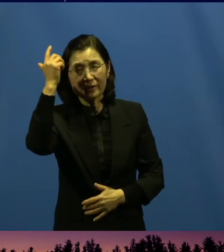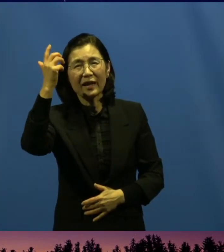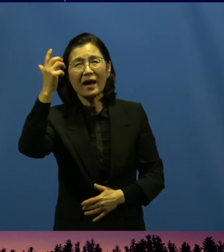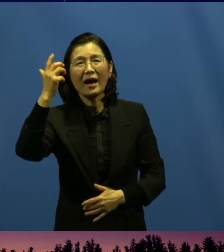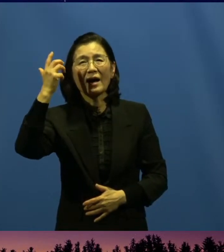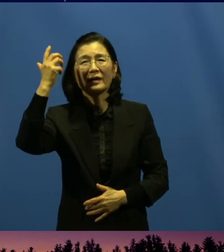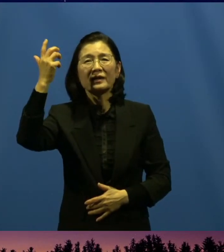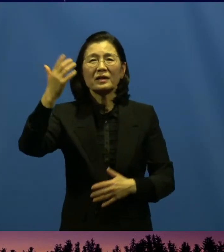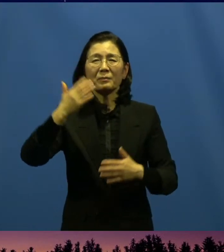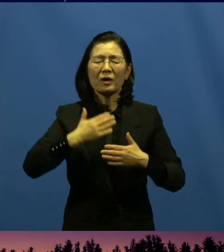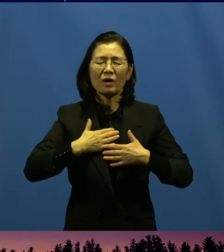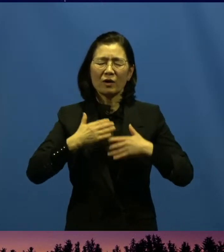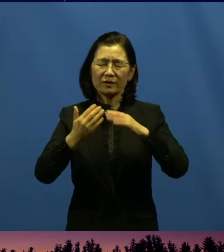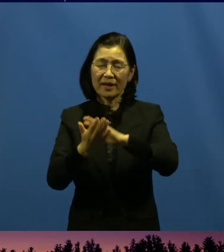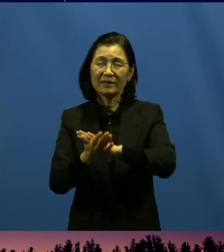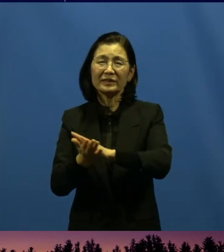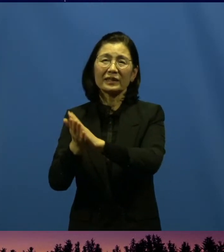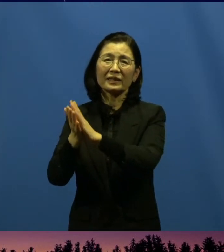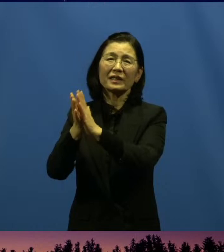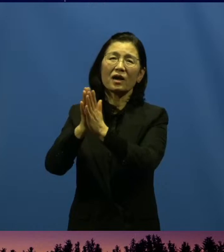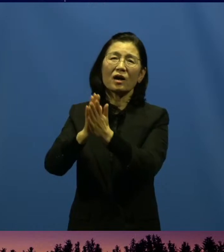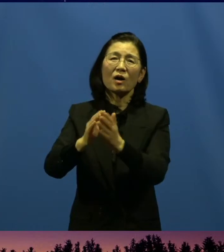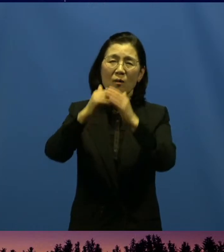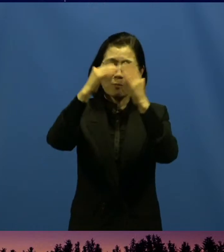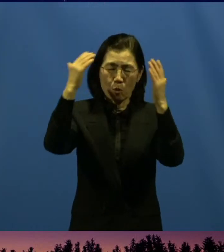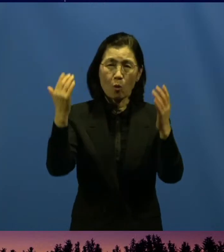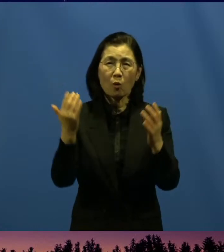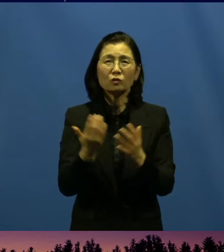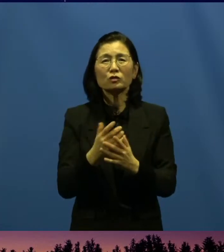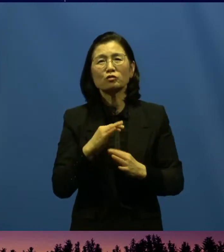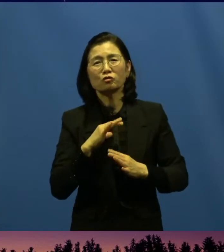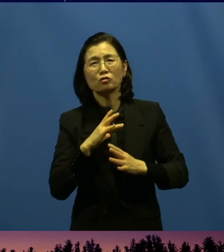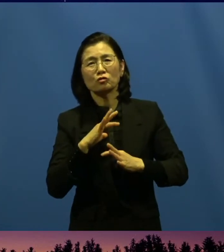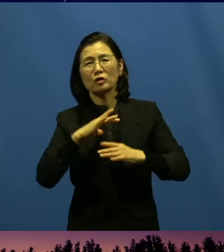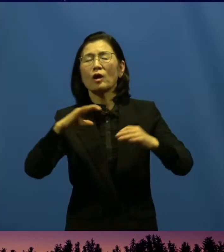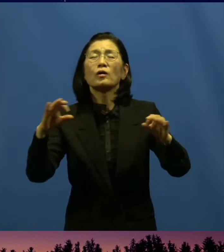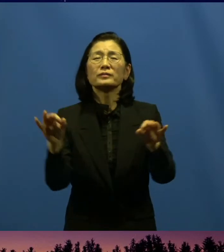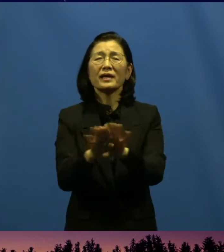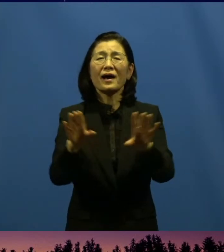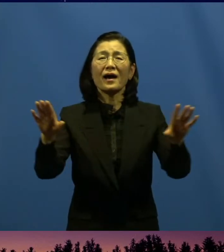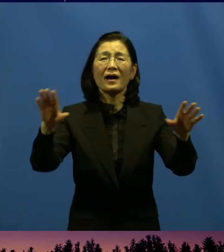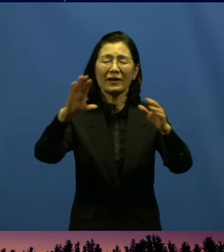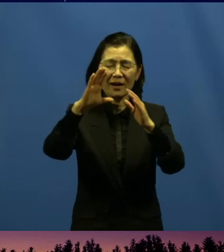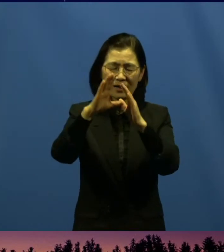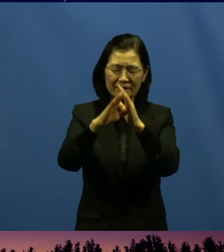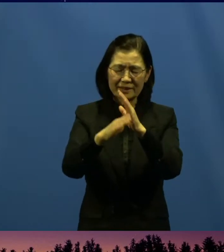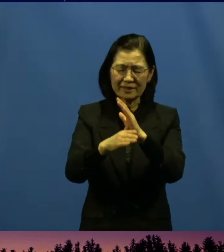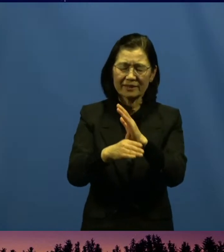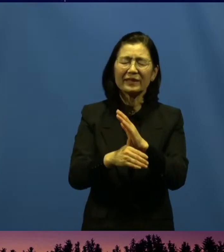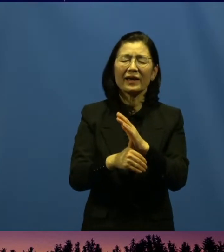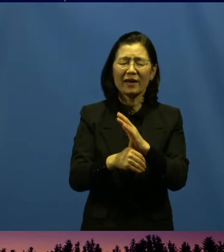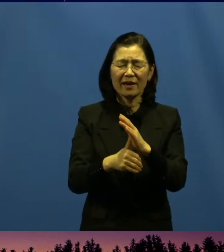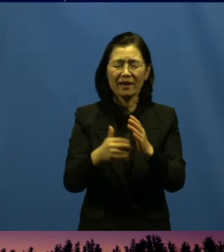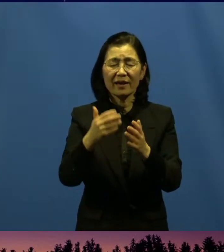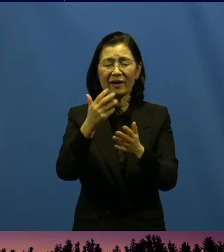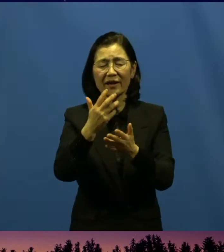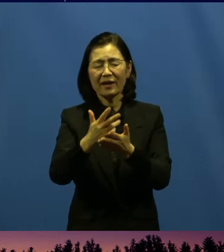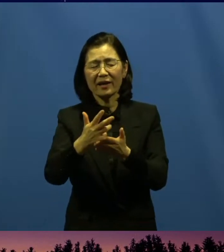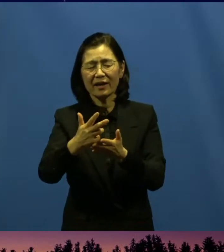성령이 나를 변화시켜 모든 두려움 사라질